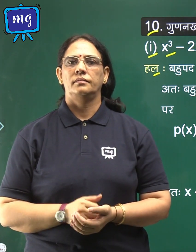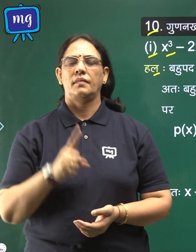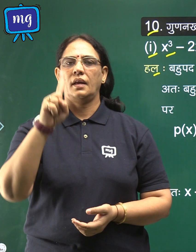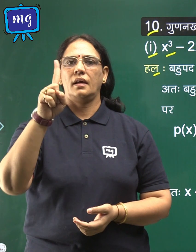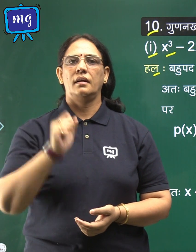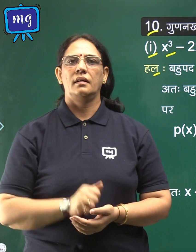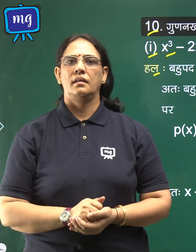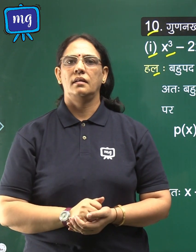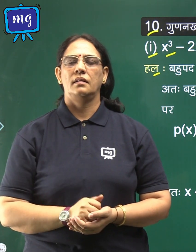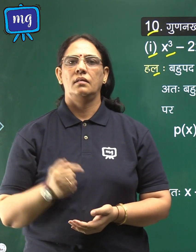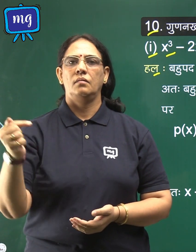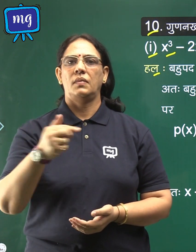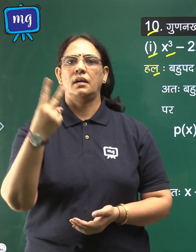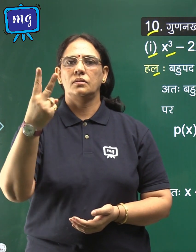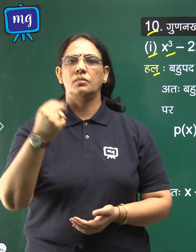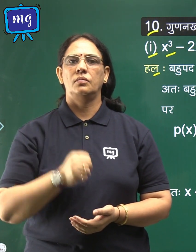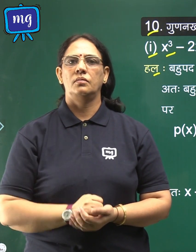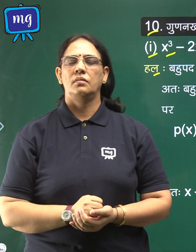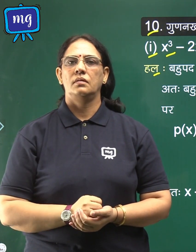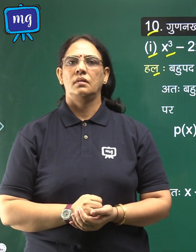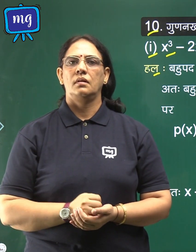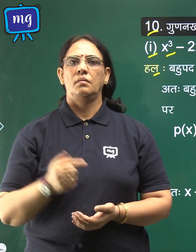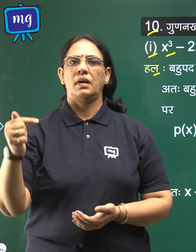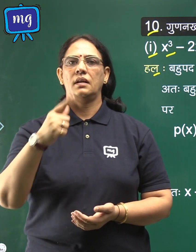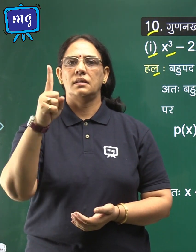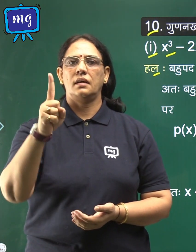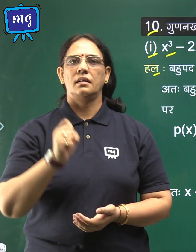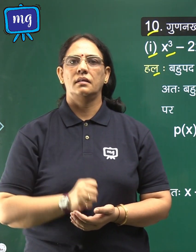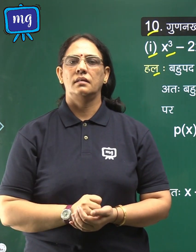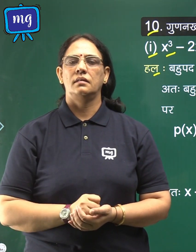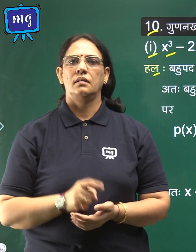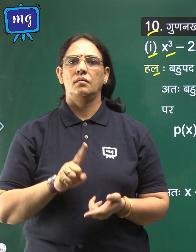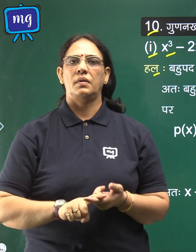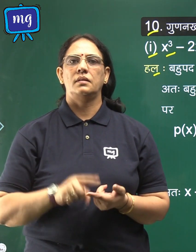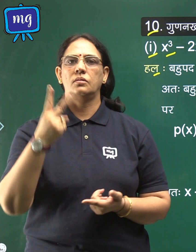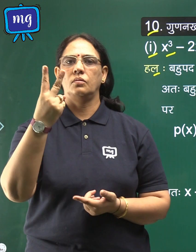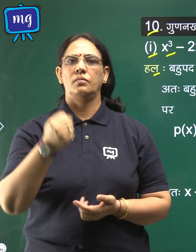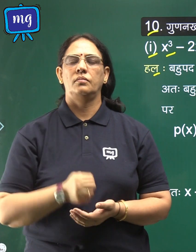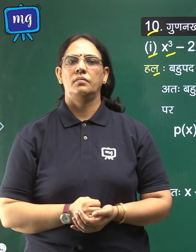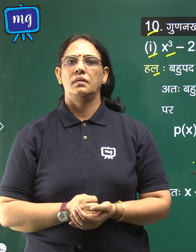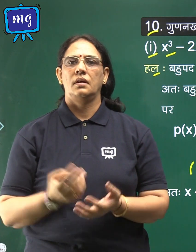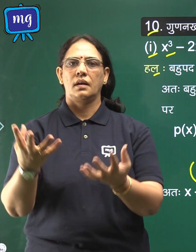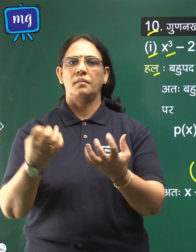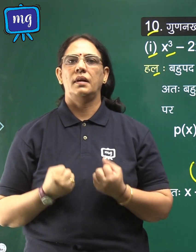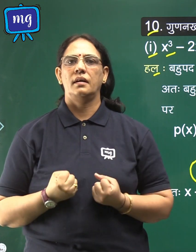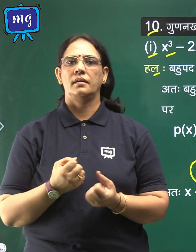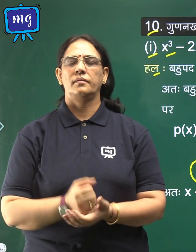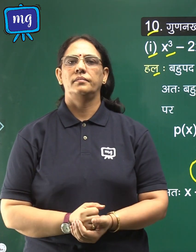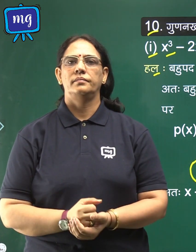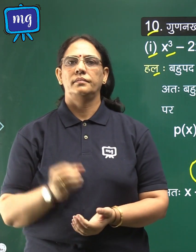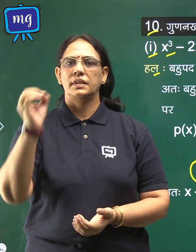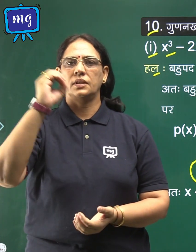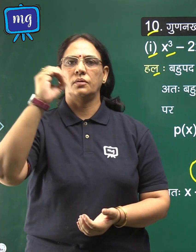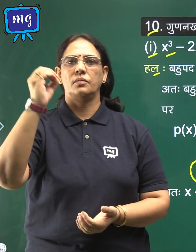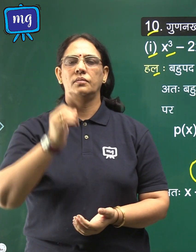एक माइनस दो माइनस एक प्लस दो, क्या मिला?